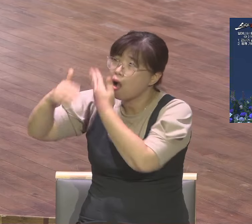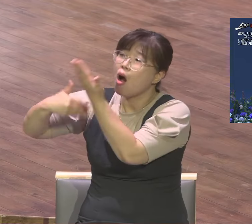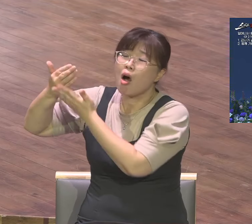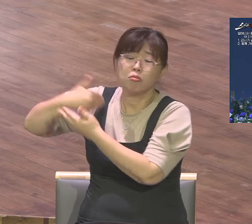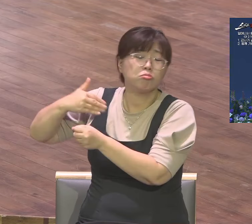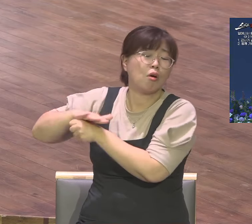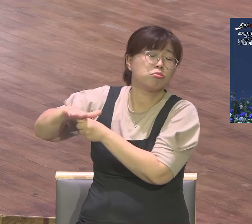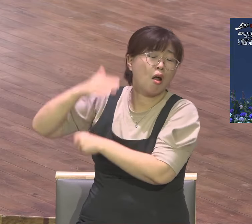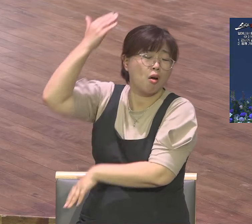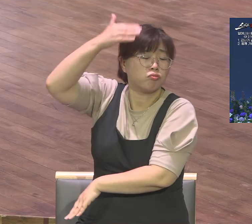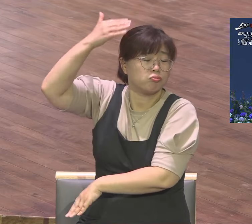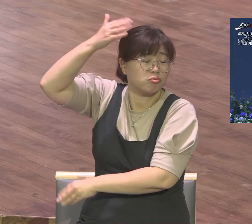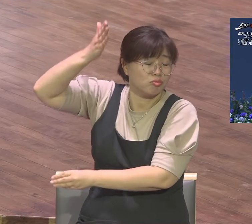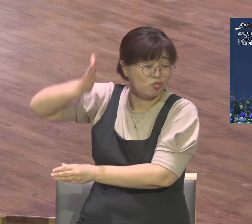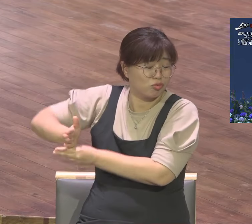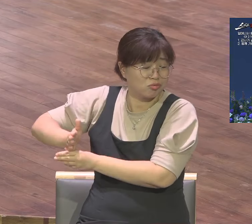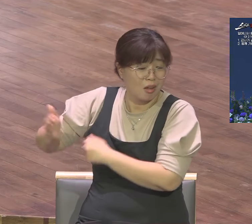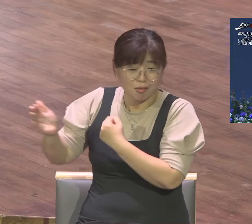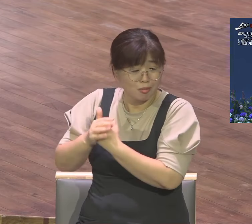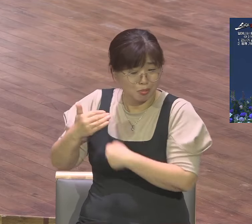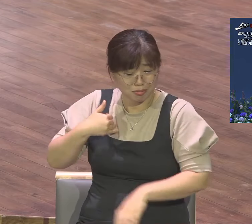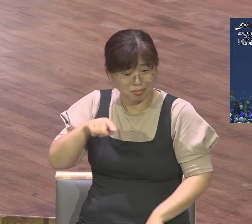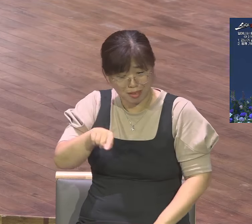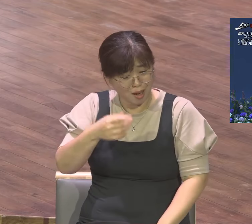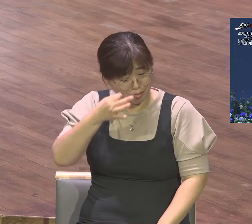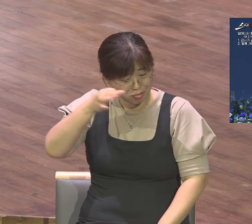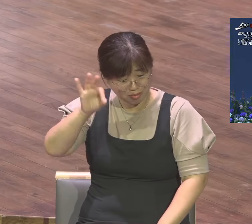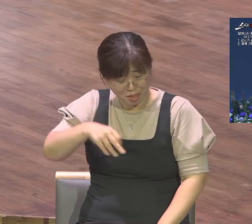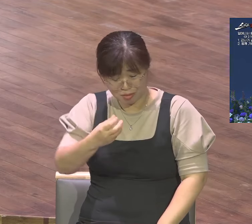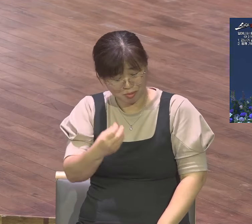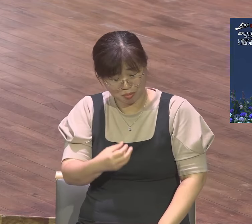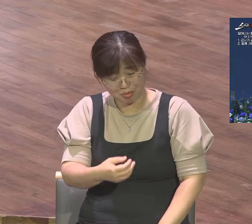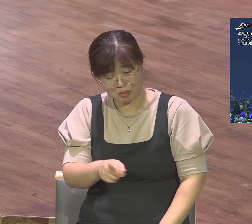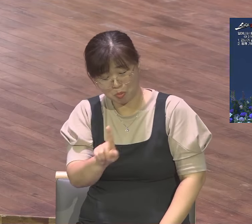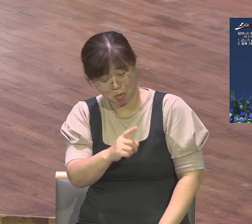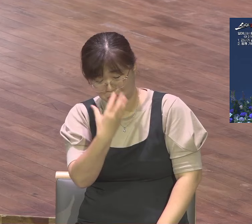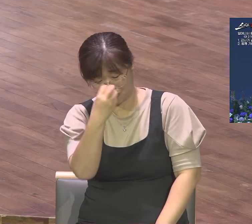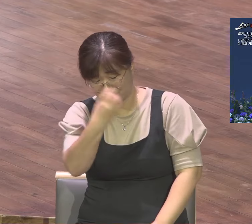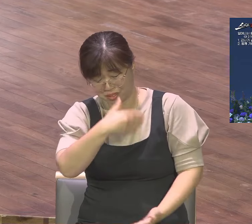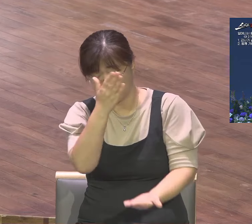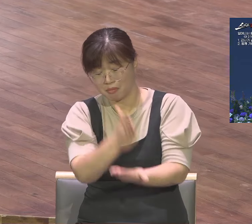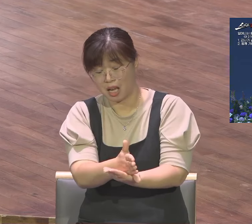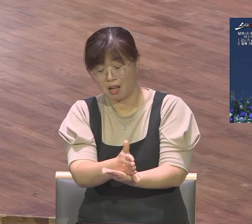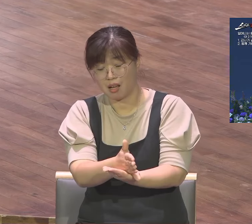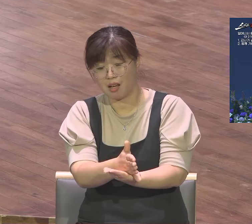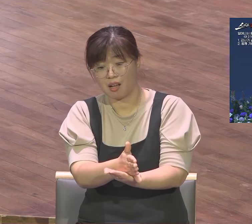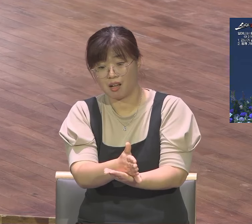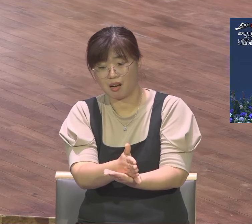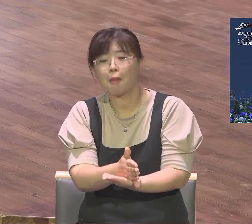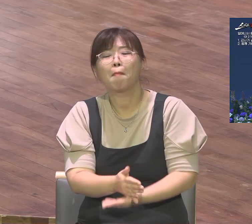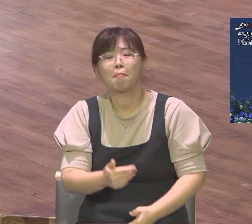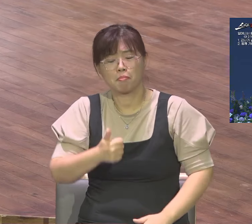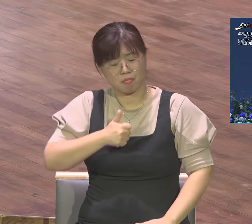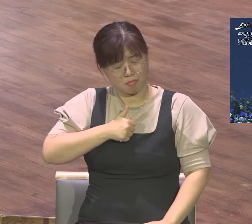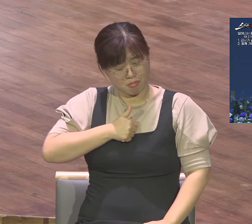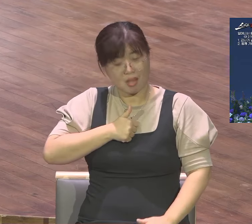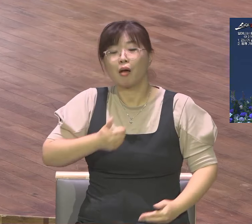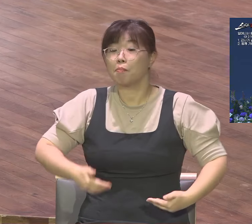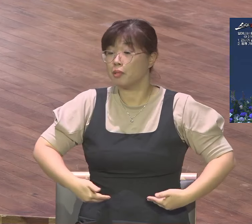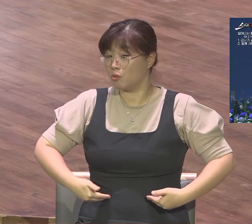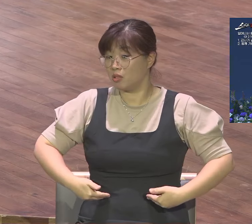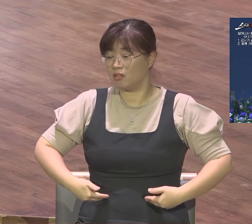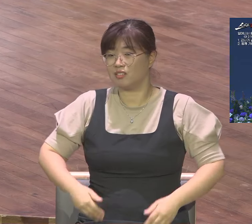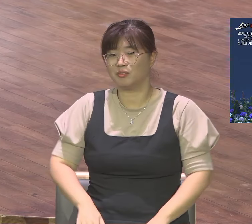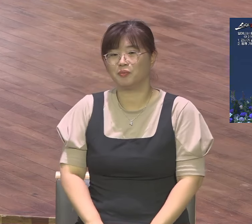이런 표현들을 술람미 여인이요 직접 말한 것을 보면요 이 술람미 여인 마음속에요 이 금